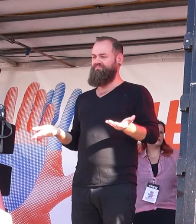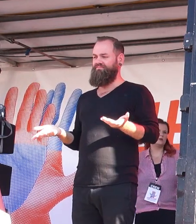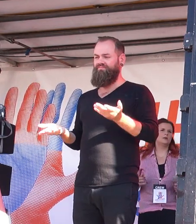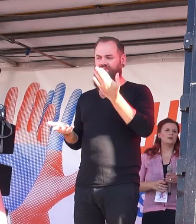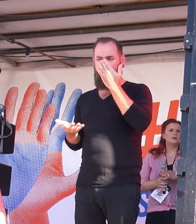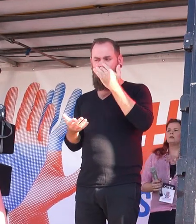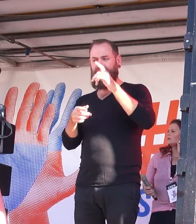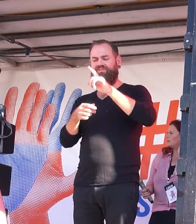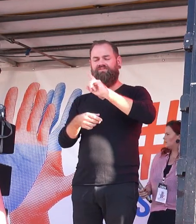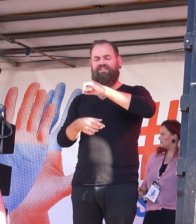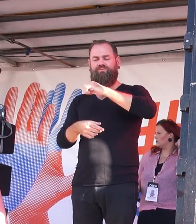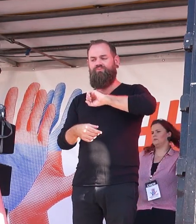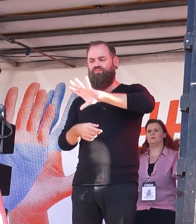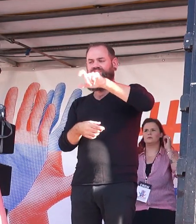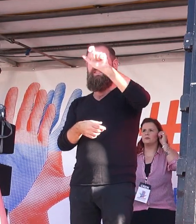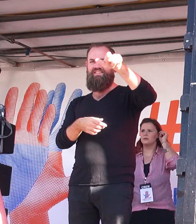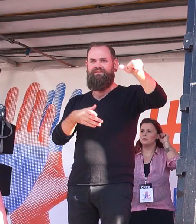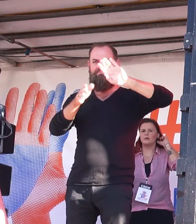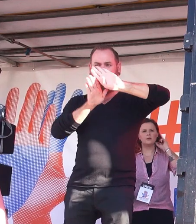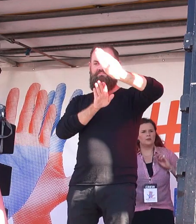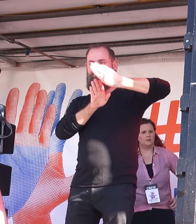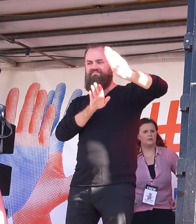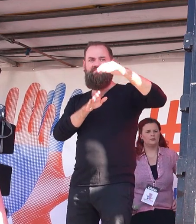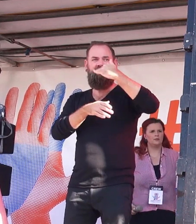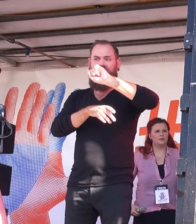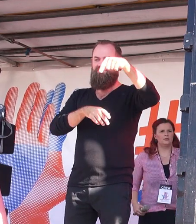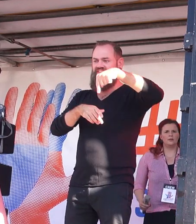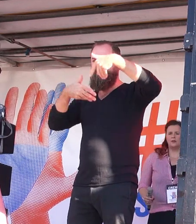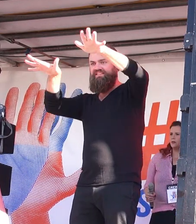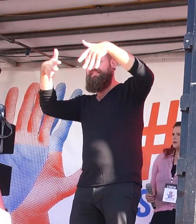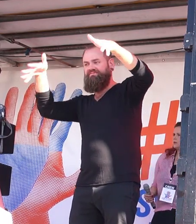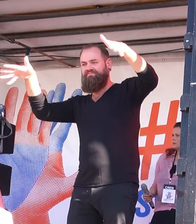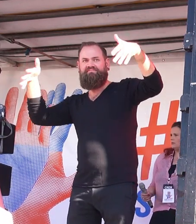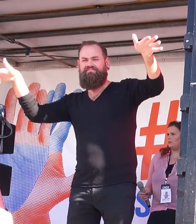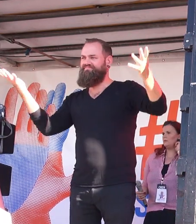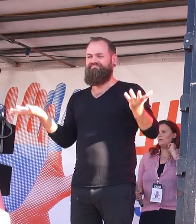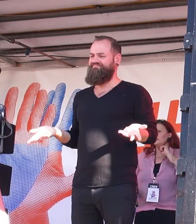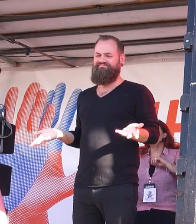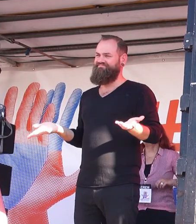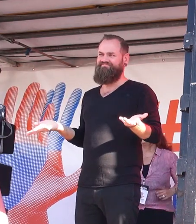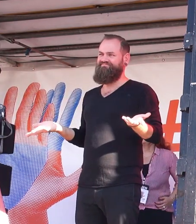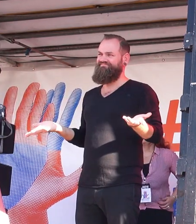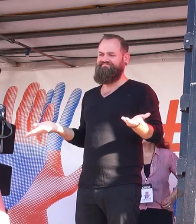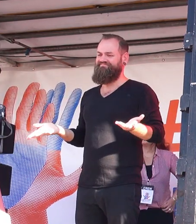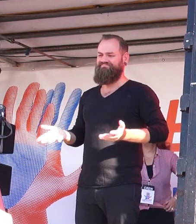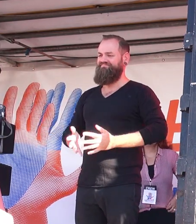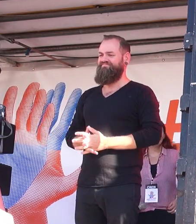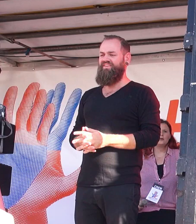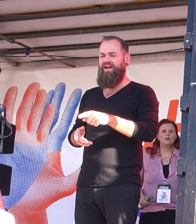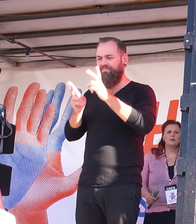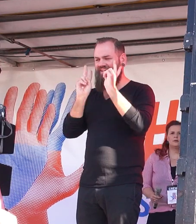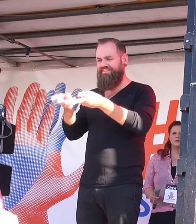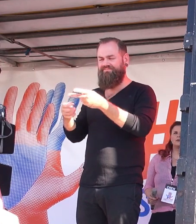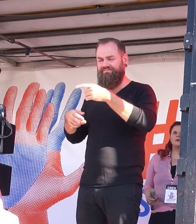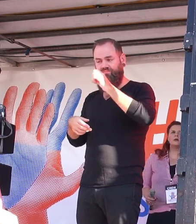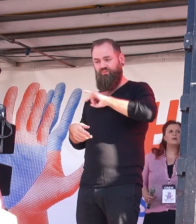Muslime nicht an diesem Ort, an diesem Tag zusammen mit euch gemeinsam diese Demonstration abhalten. Sie haben es nicht geschafft und auch dank